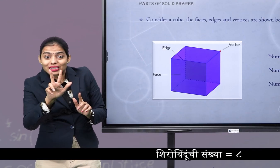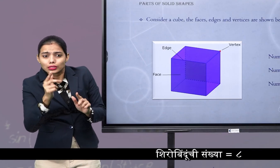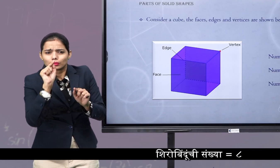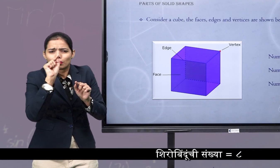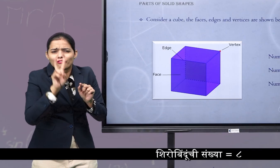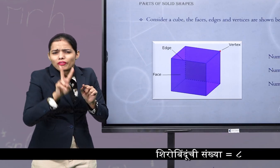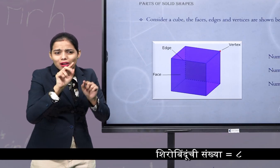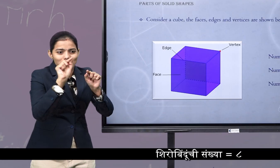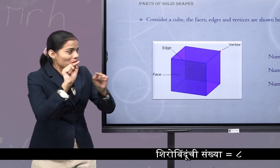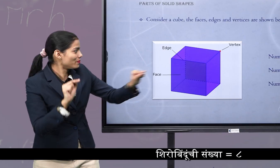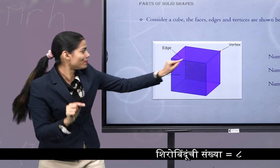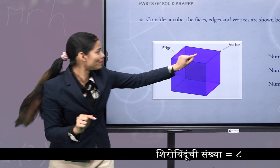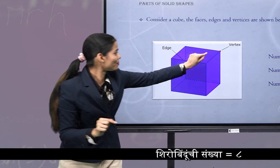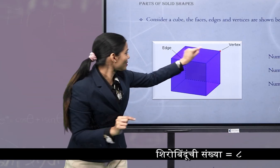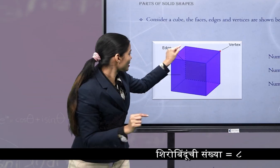शिरोबिंदूंची संख्या 8.